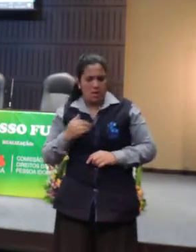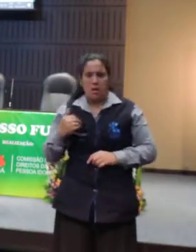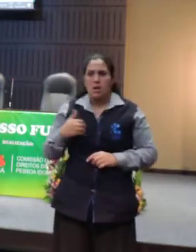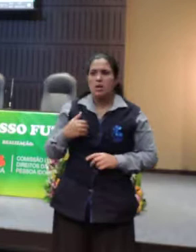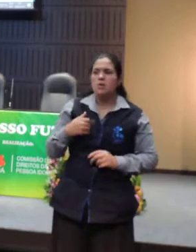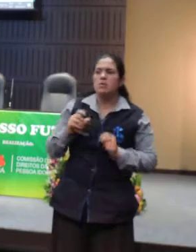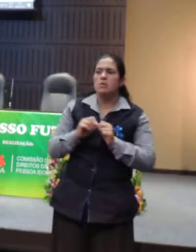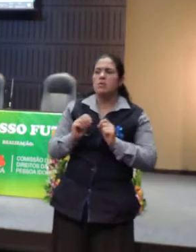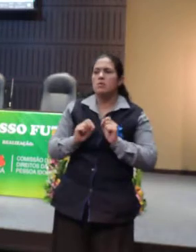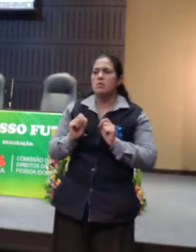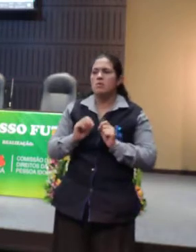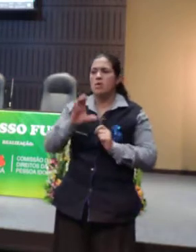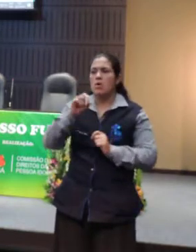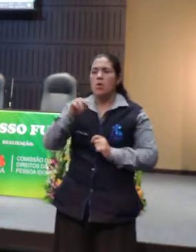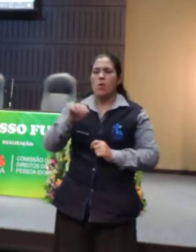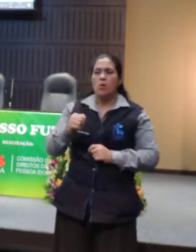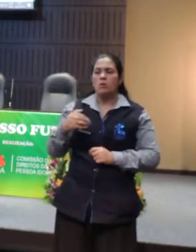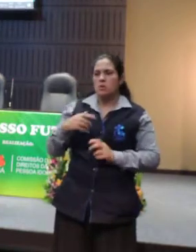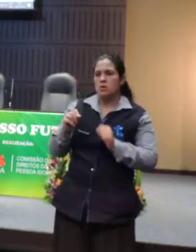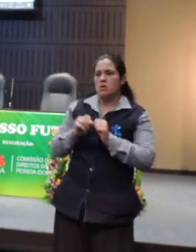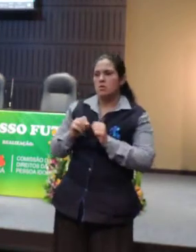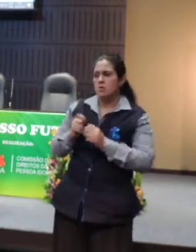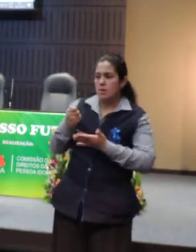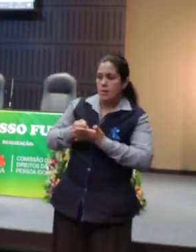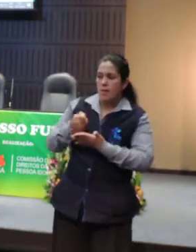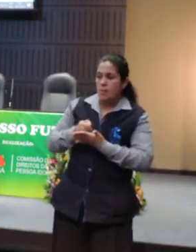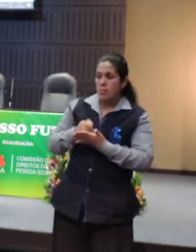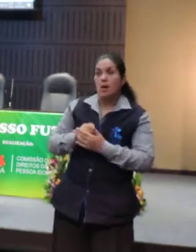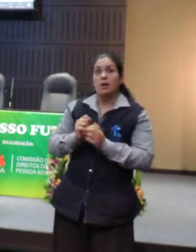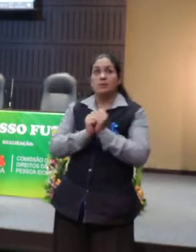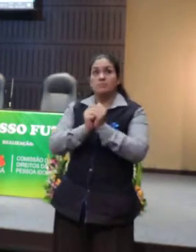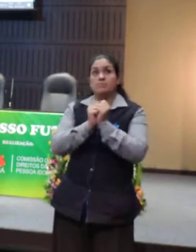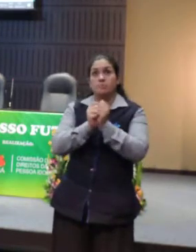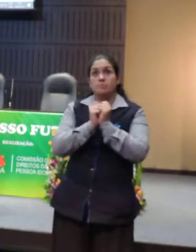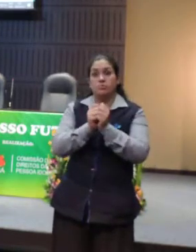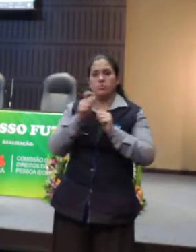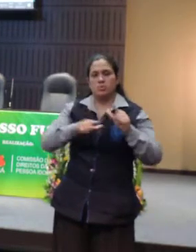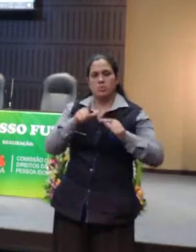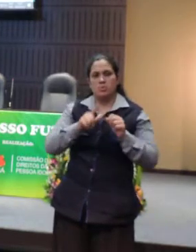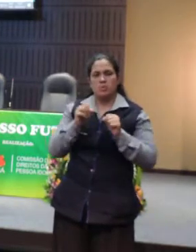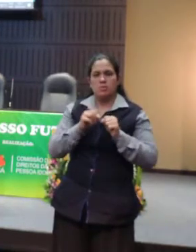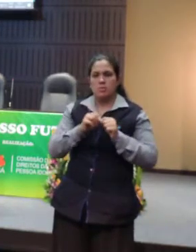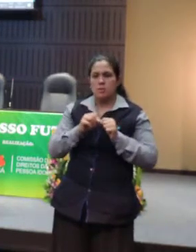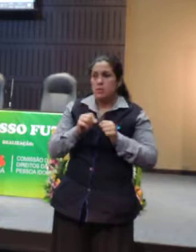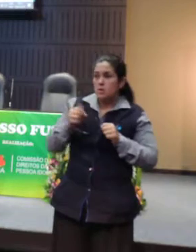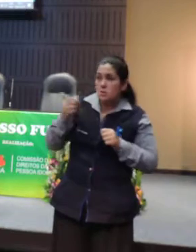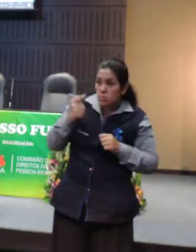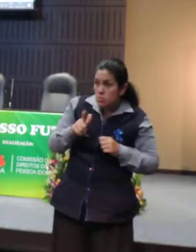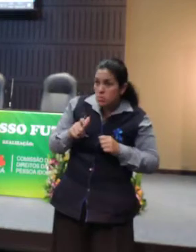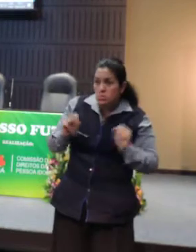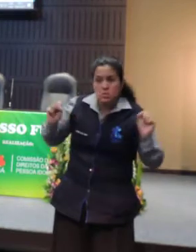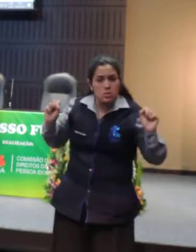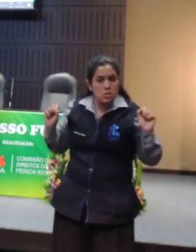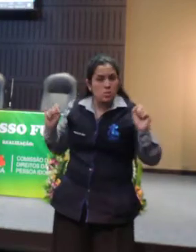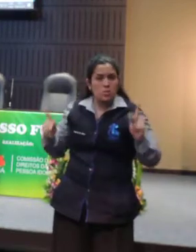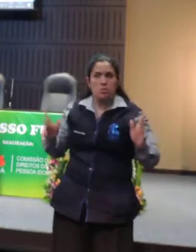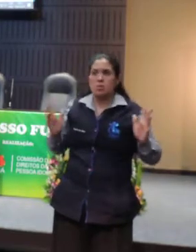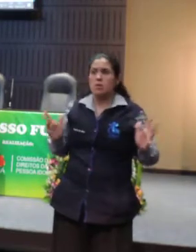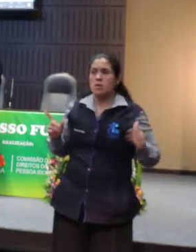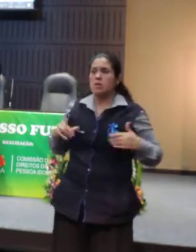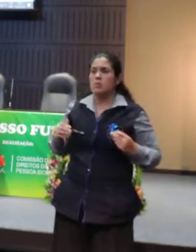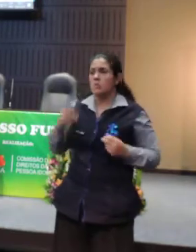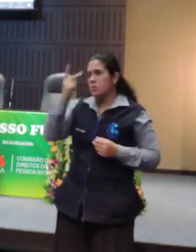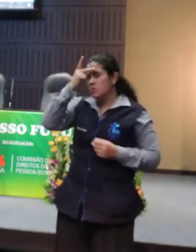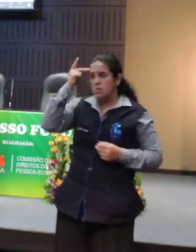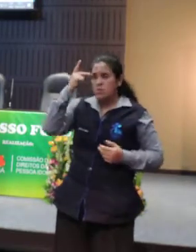coadjuvante, né? Da conta que eu fiz. Pagar, eu estou torcendo, eu estou trabalhando. Não deu, o que, que eu vou fazer? Tem um monte de gente que me deve também,